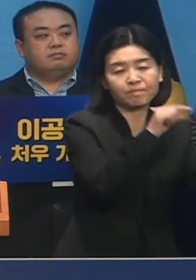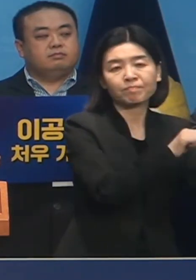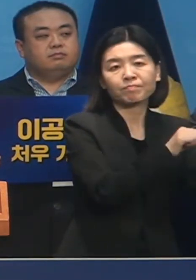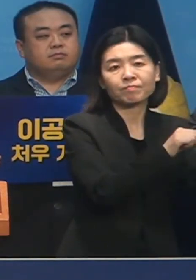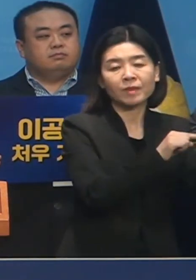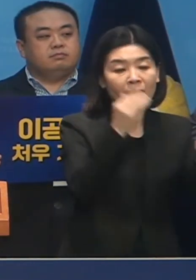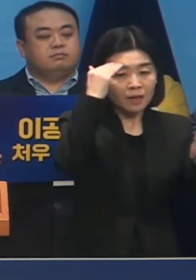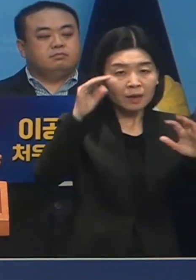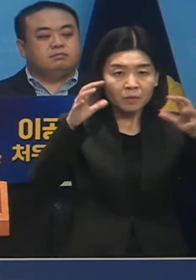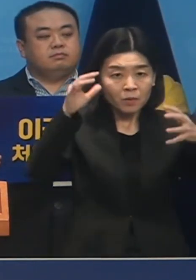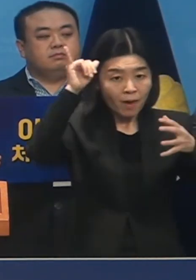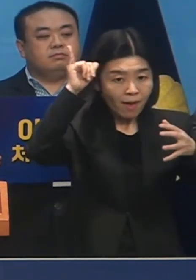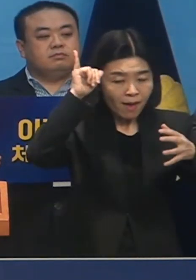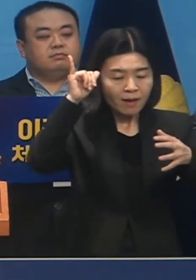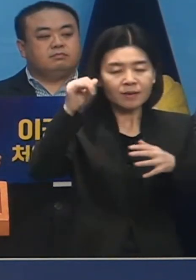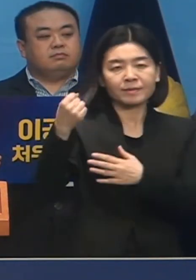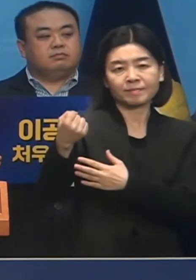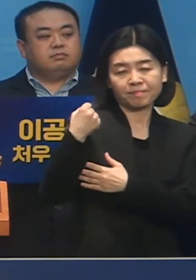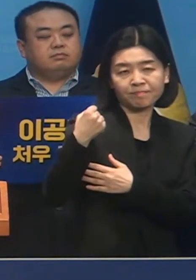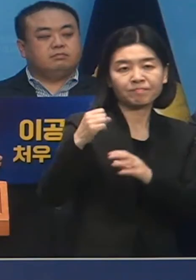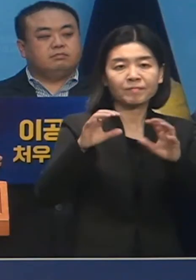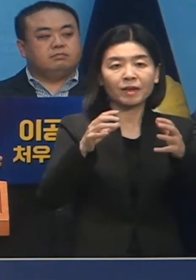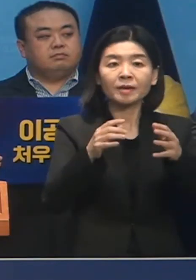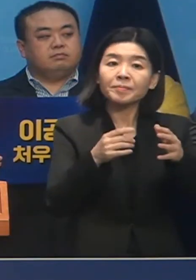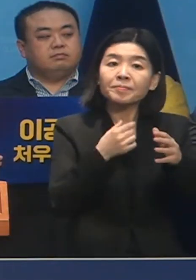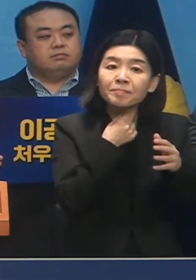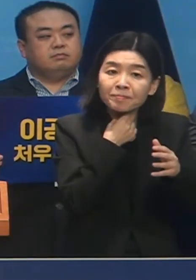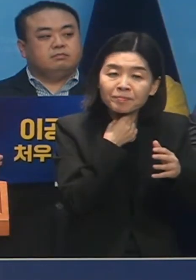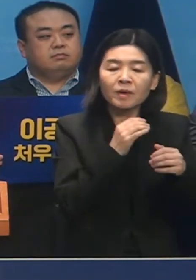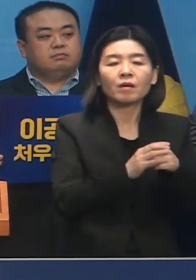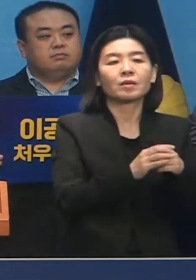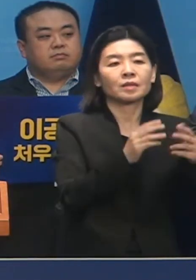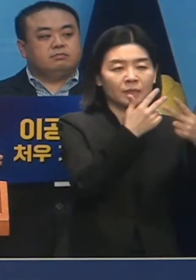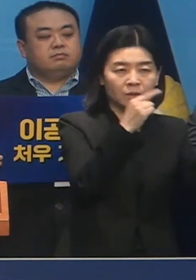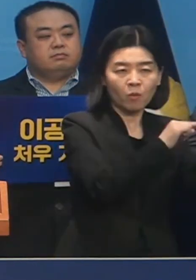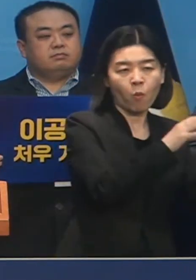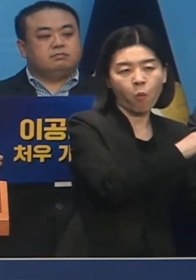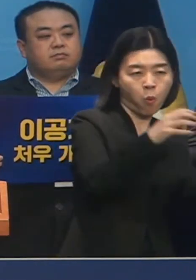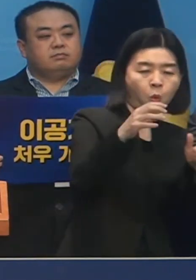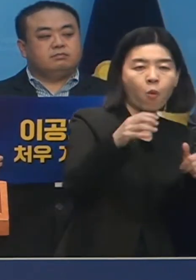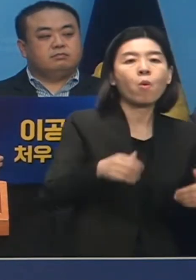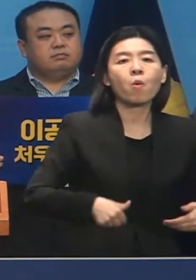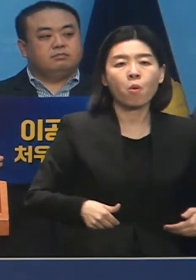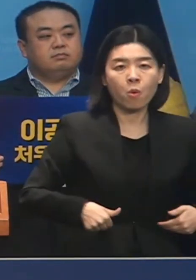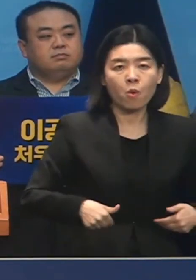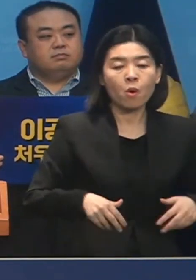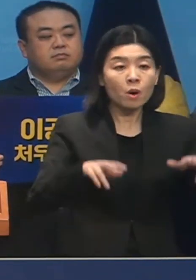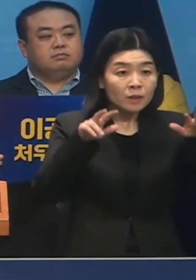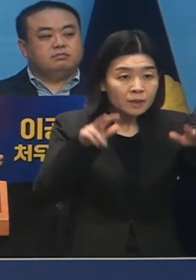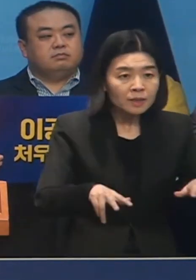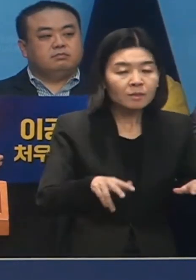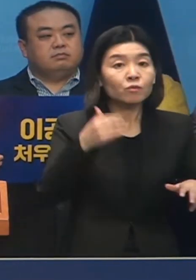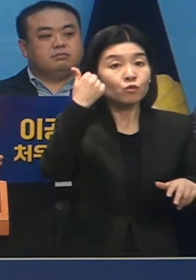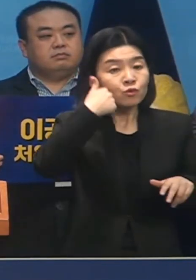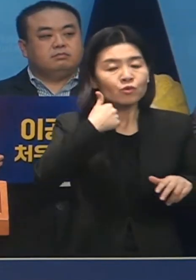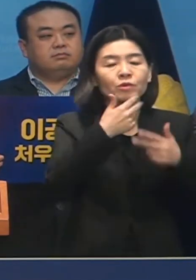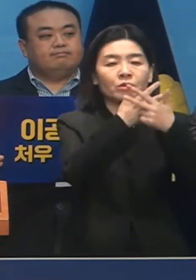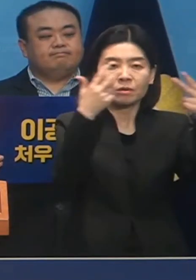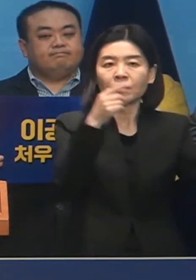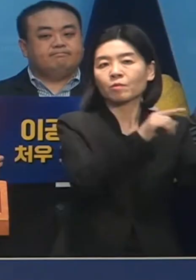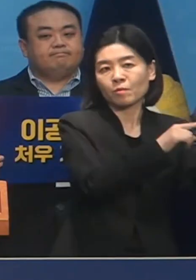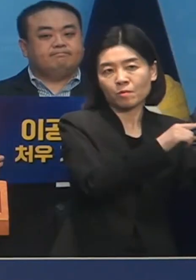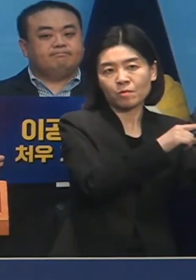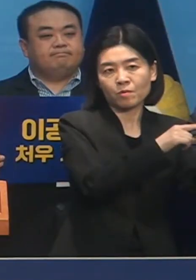대한민국이 AI 강국이 되려면 이재명을 도구로 써야 한다고 생각합니다. 그래서 지금은 이재명 후보라고 생각하고